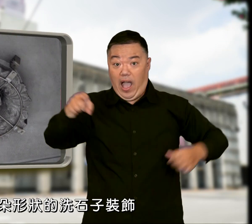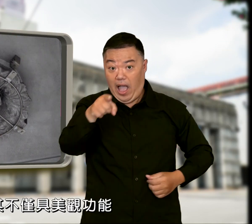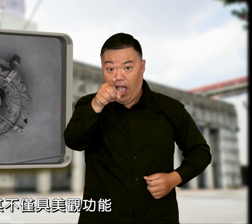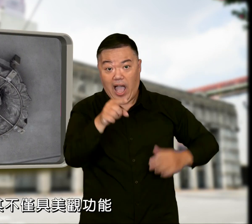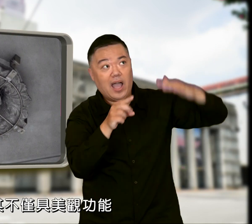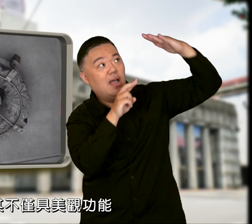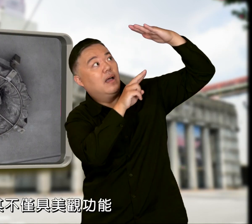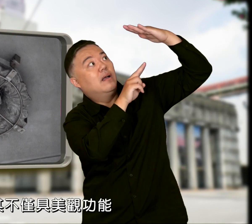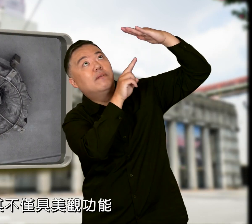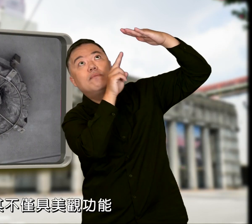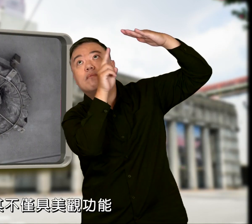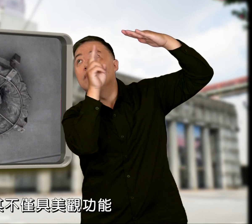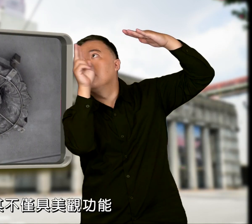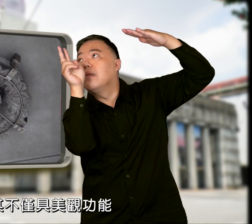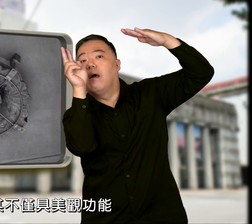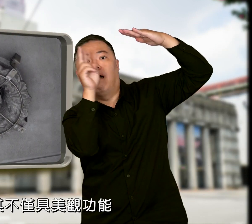其不仅具美观功能，